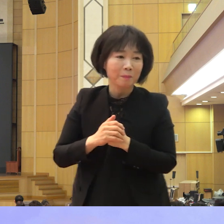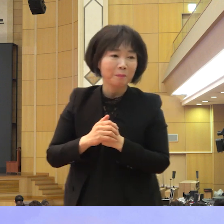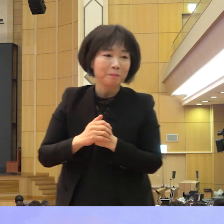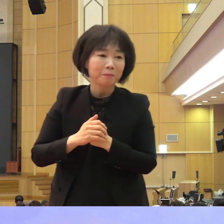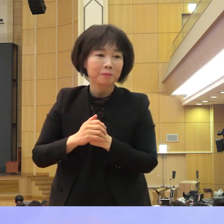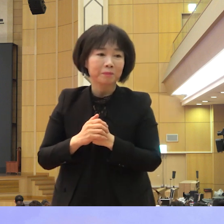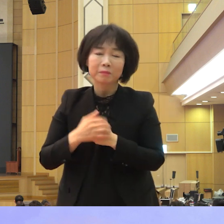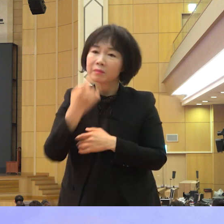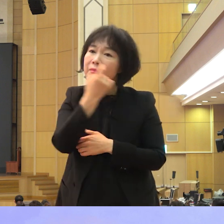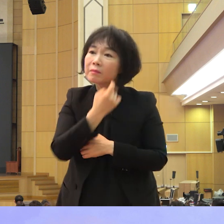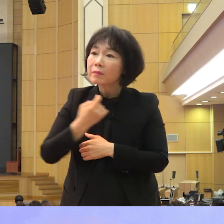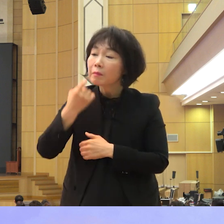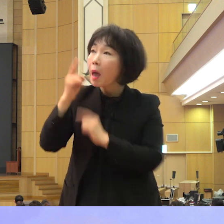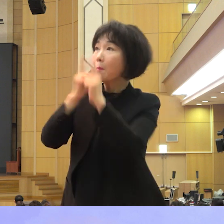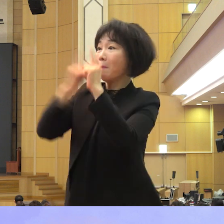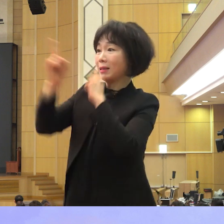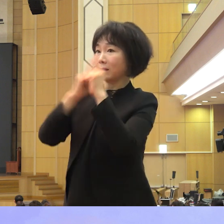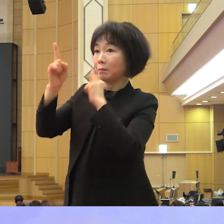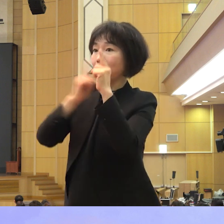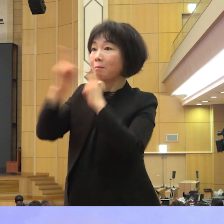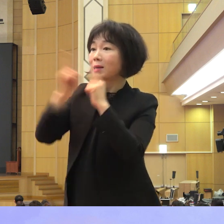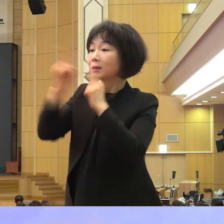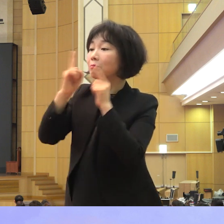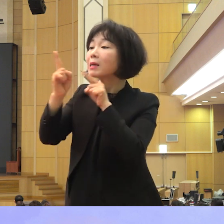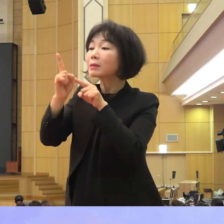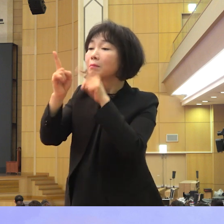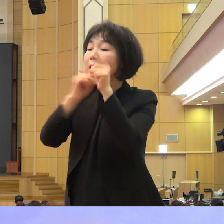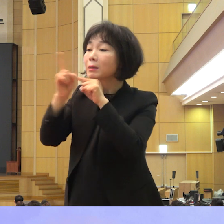말씀은 말씀인데 믿음의 말씀.